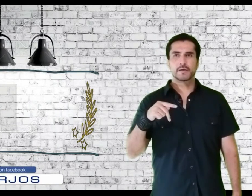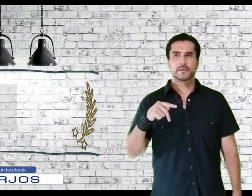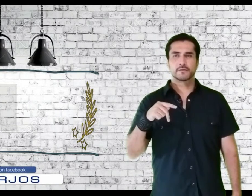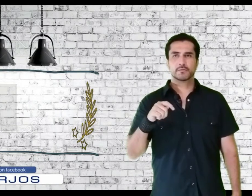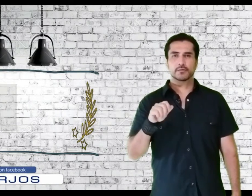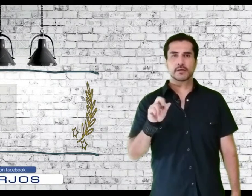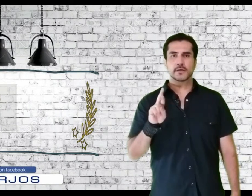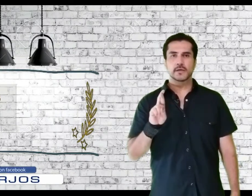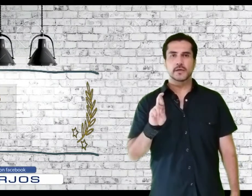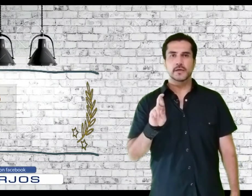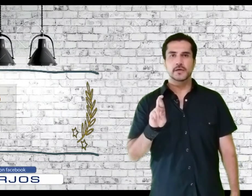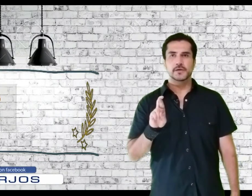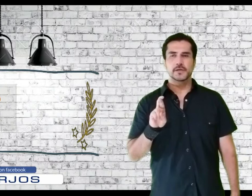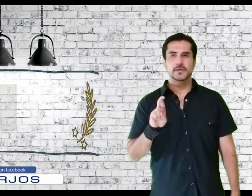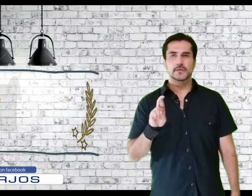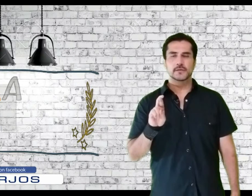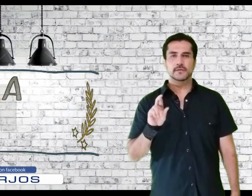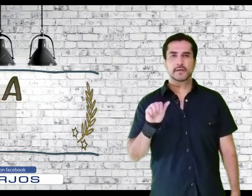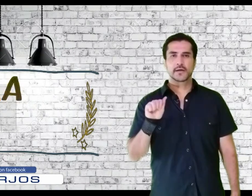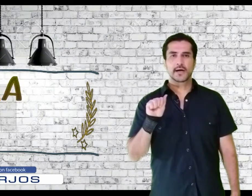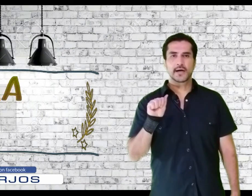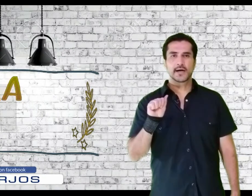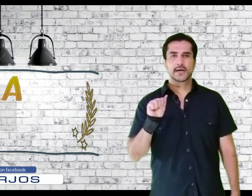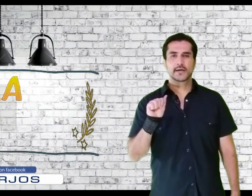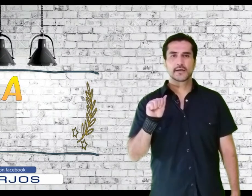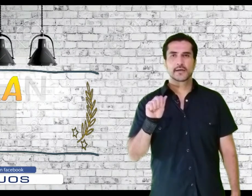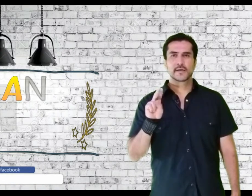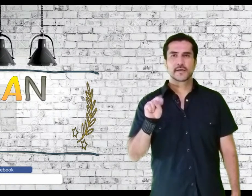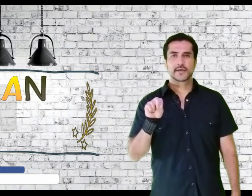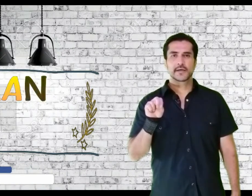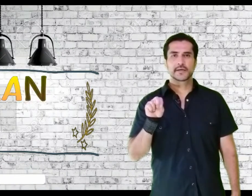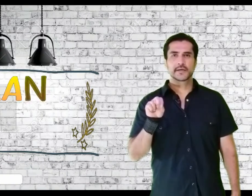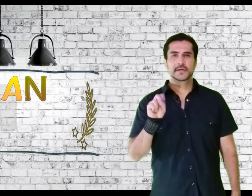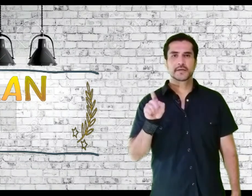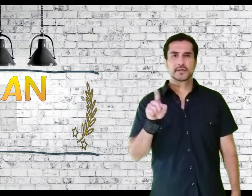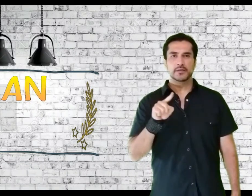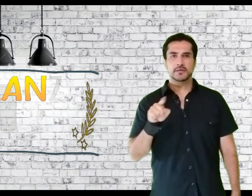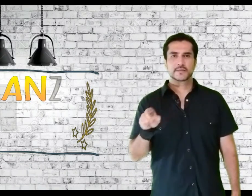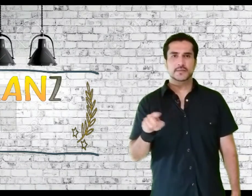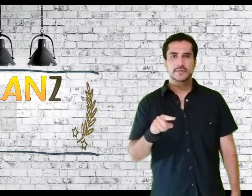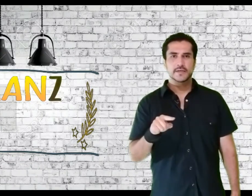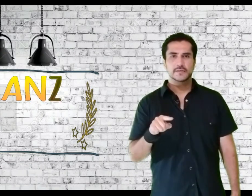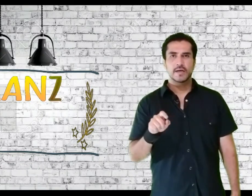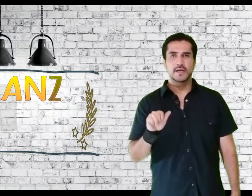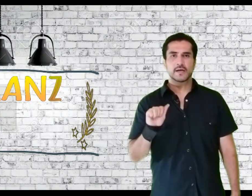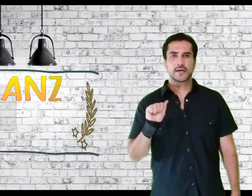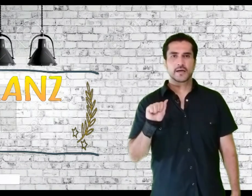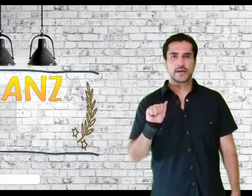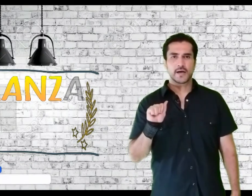P, R, A, N, Z,